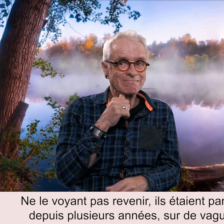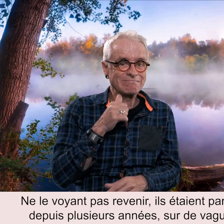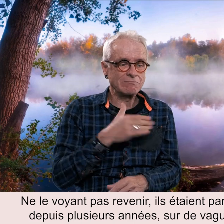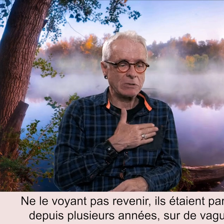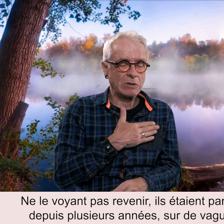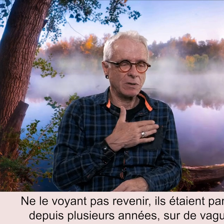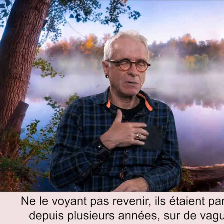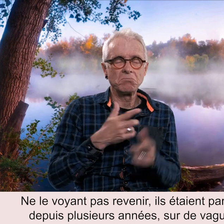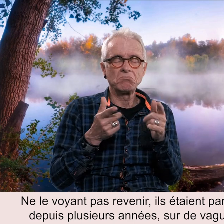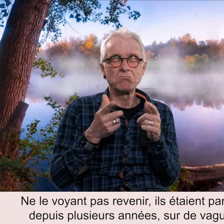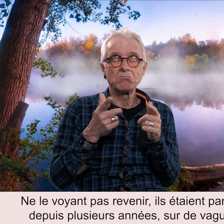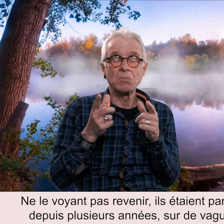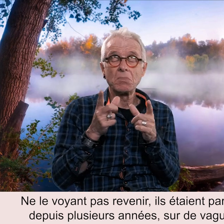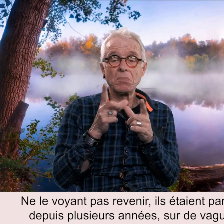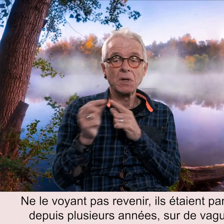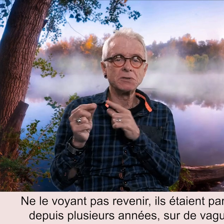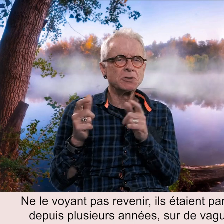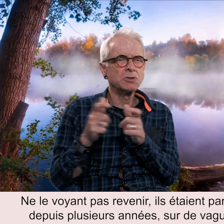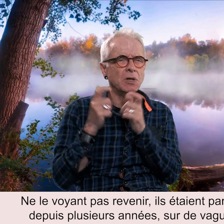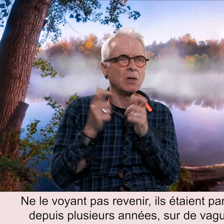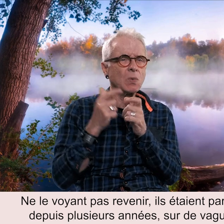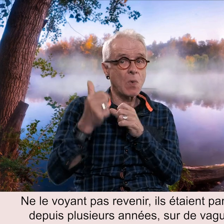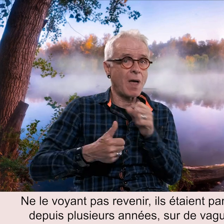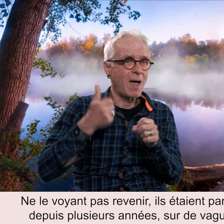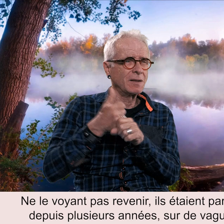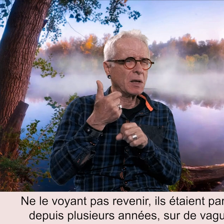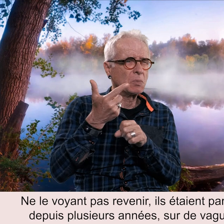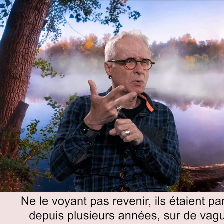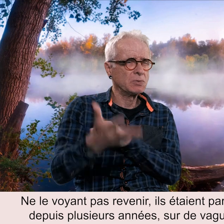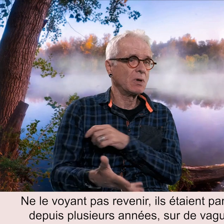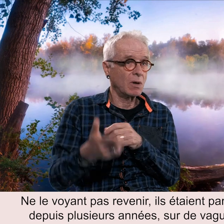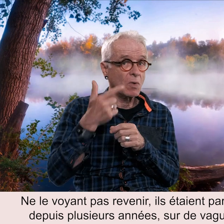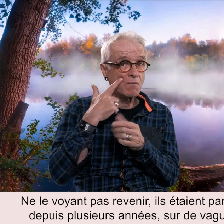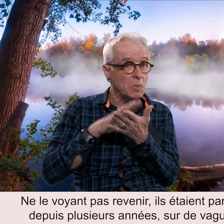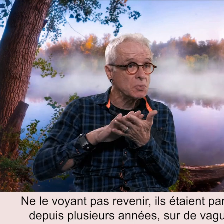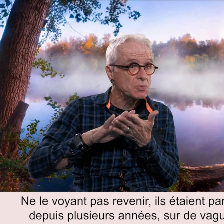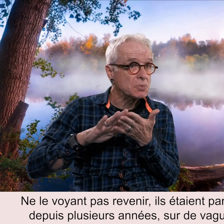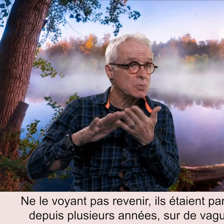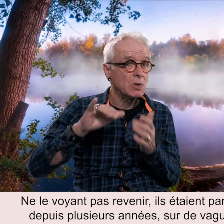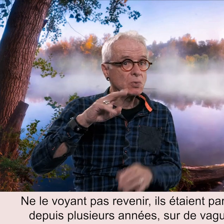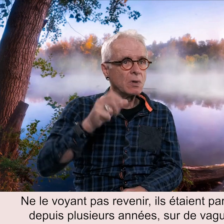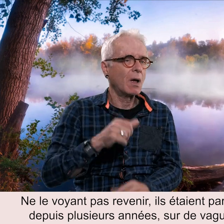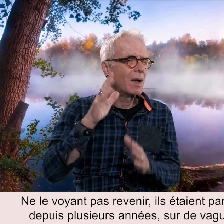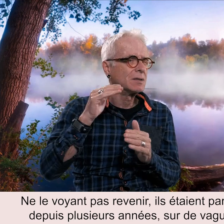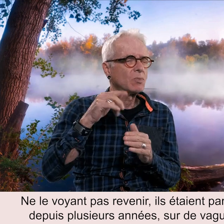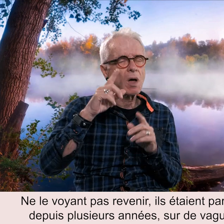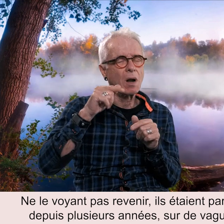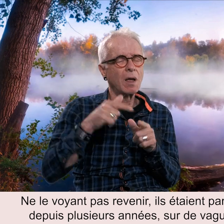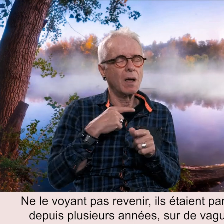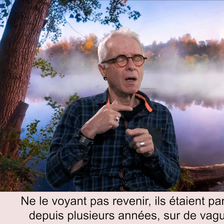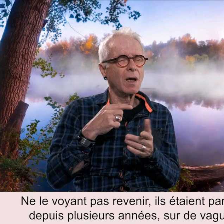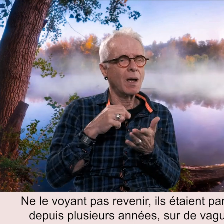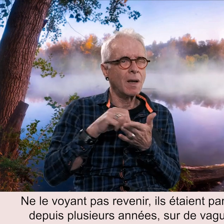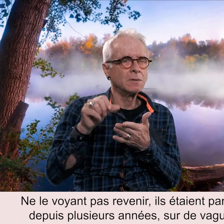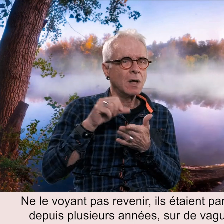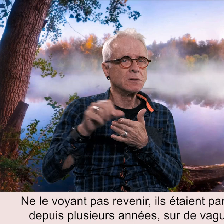ils étaient partis de leur château, et ils marchaient depuis plusieurs années sur de vagues indications, sans perdre l'espoir. Il avait fallu tant d